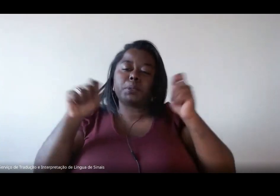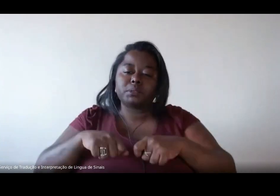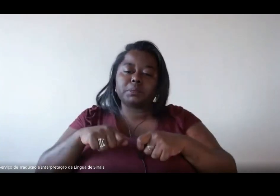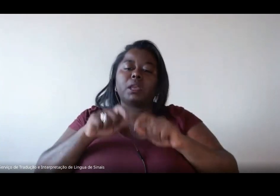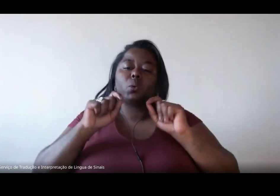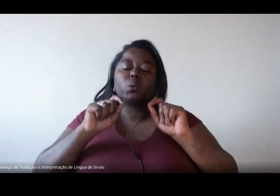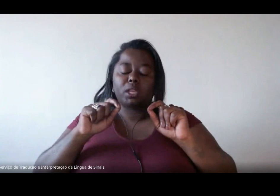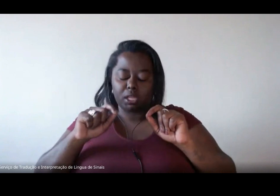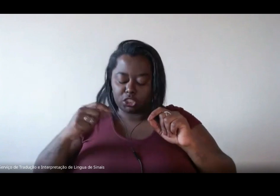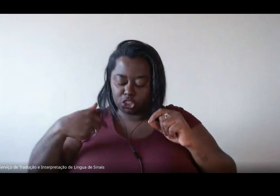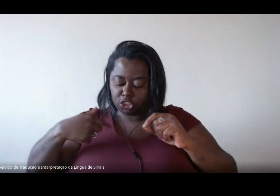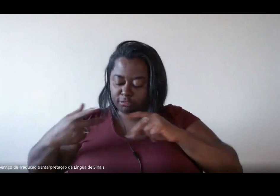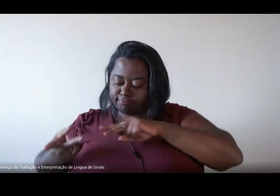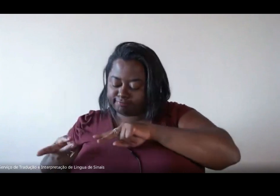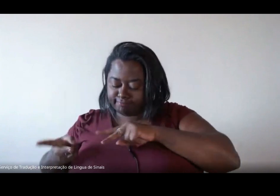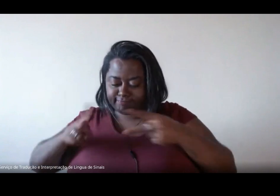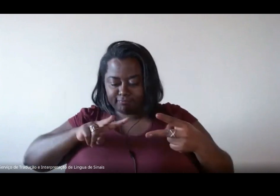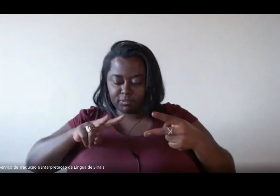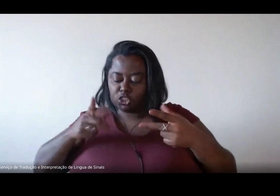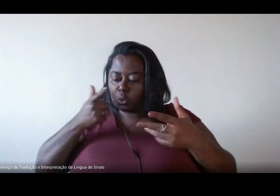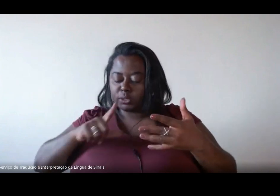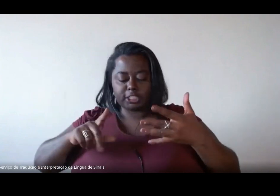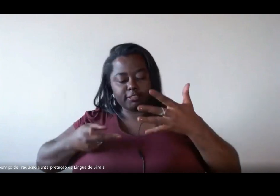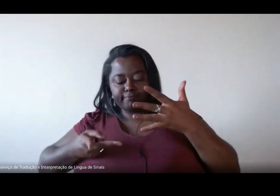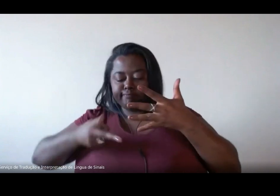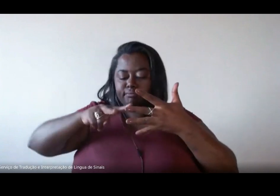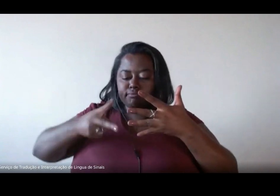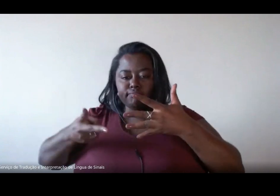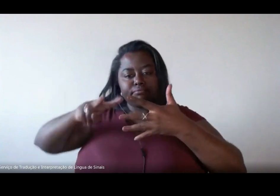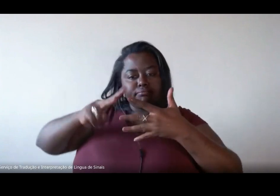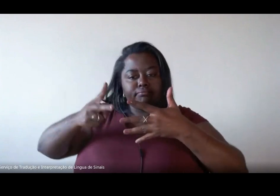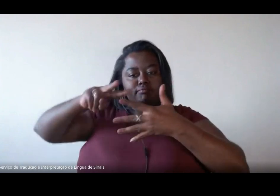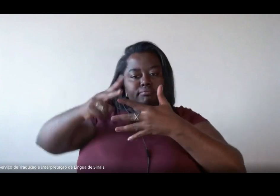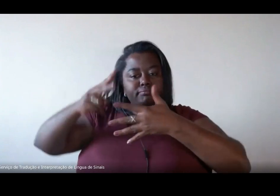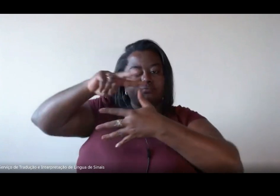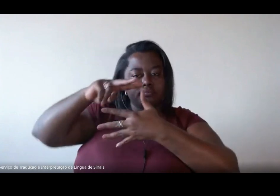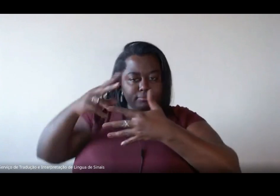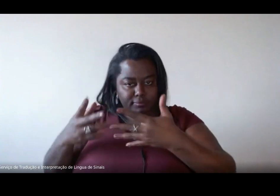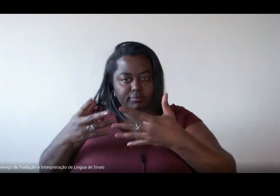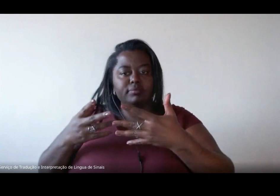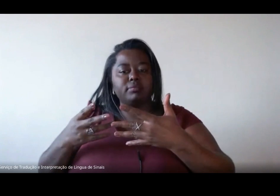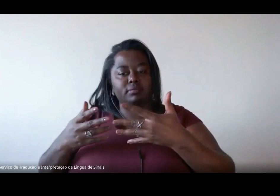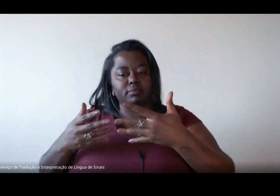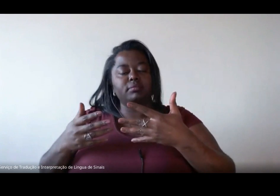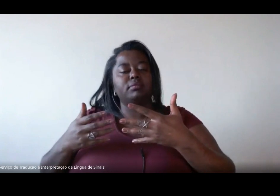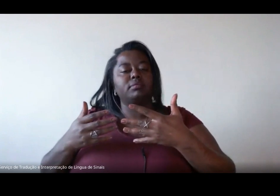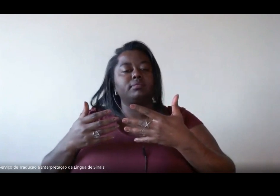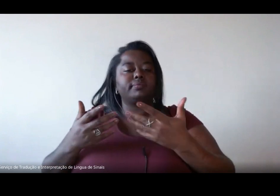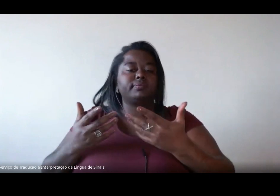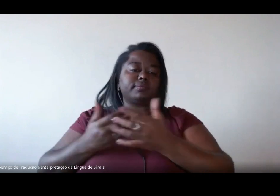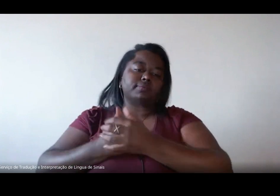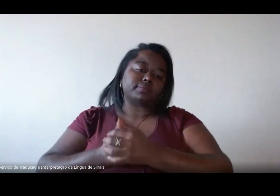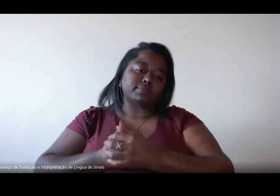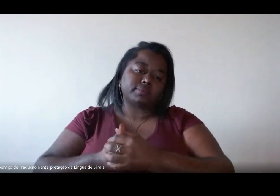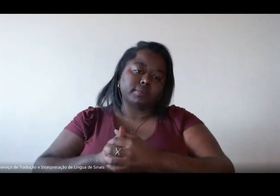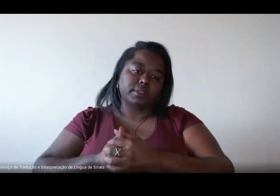possibilidade de se transferir, né? De aceder a um outro espaço que seria,